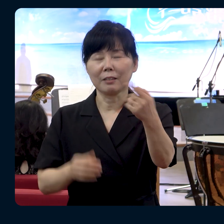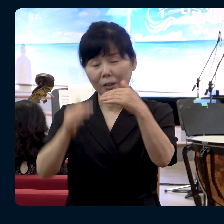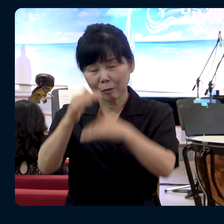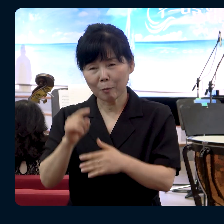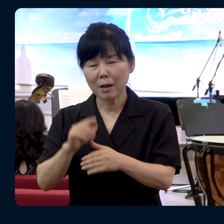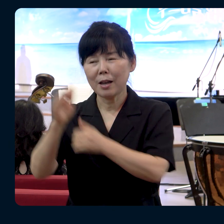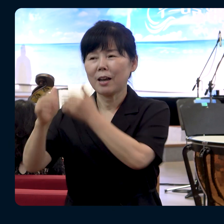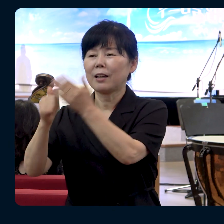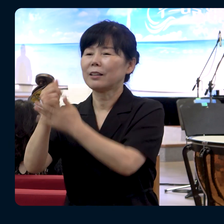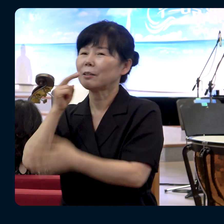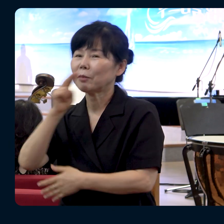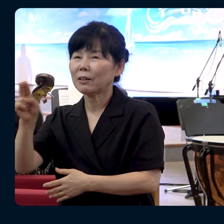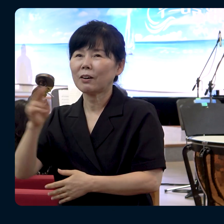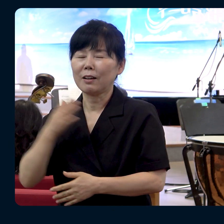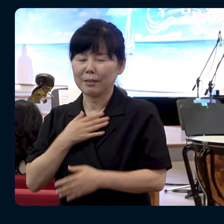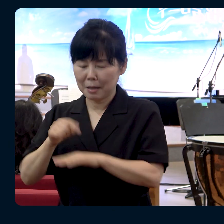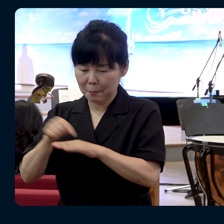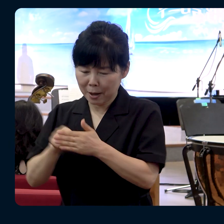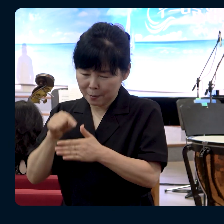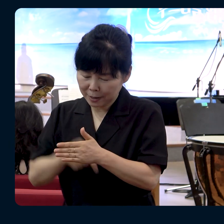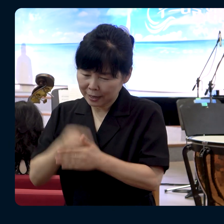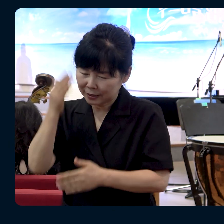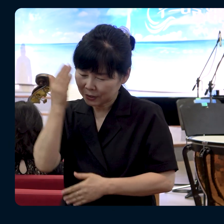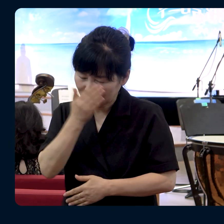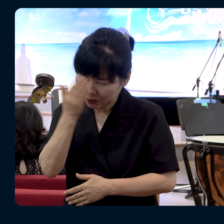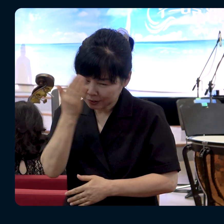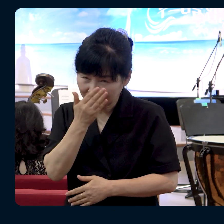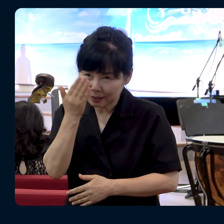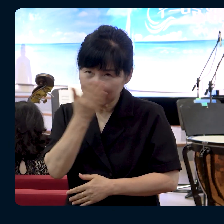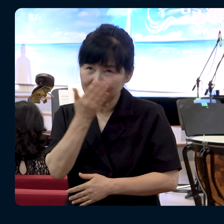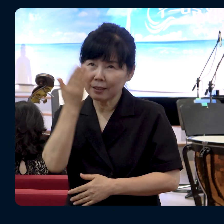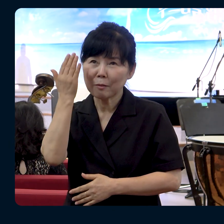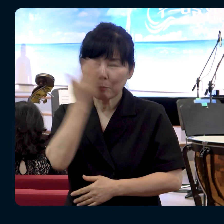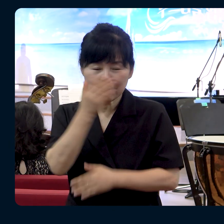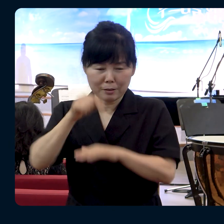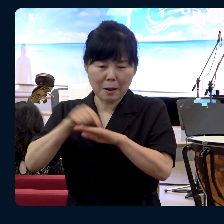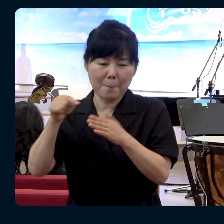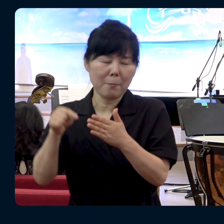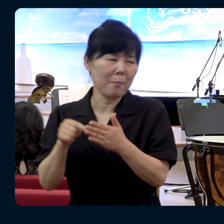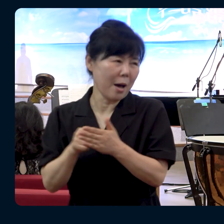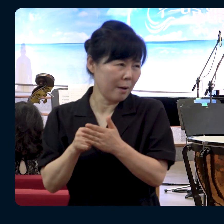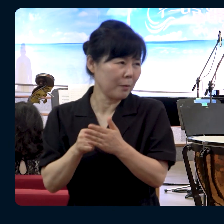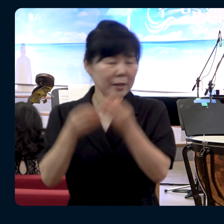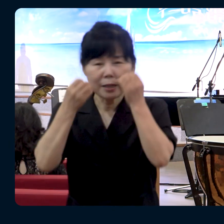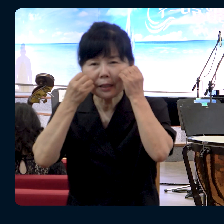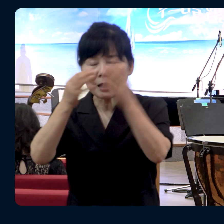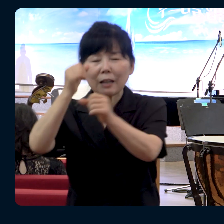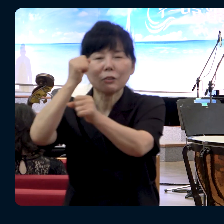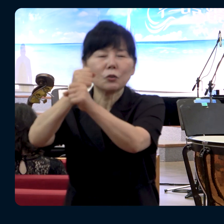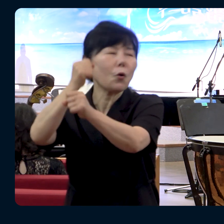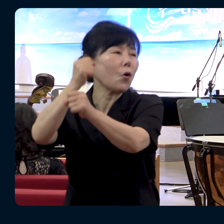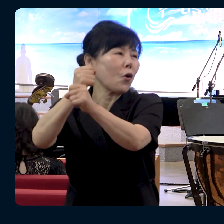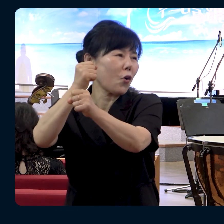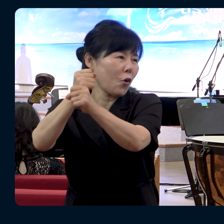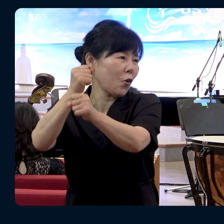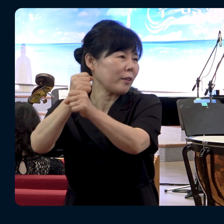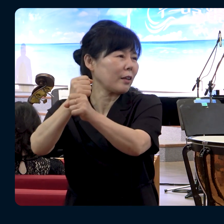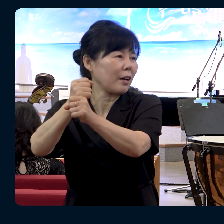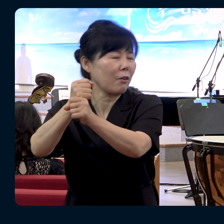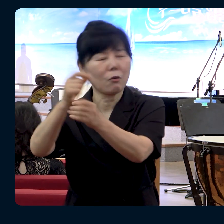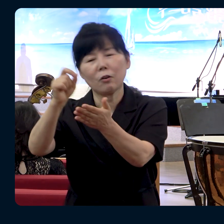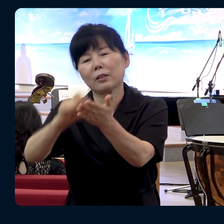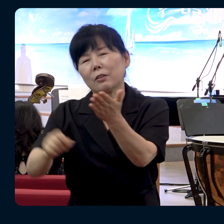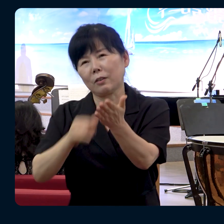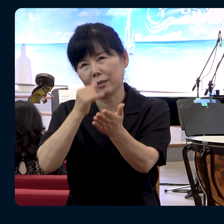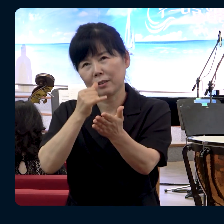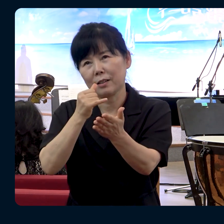창조하소서 이렇게 말해요. 하나님 내 속에 정한 마음을 회복시켜 주세요 이렇게 말하지 않고 정한